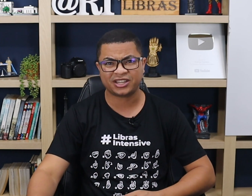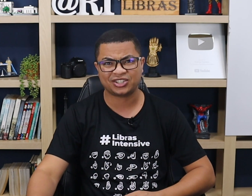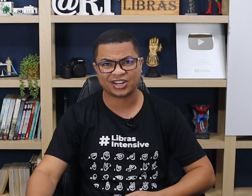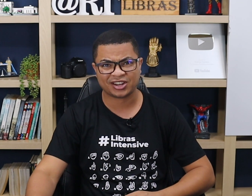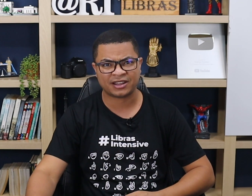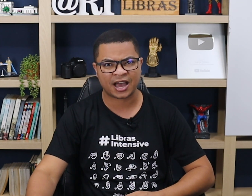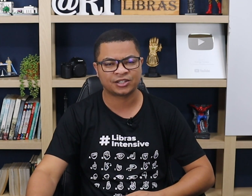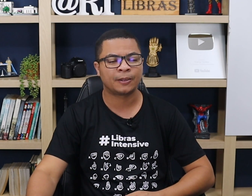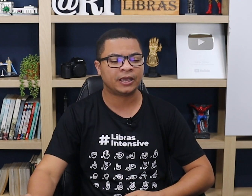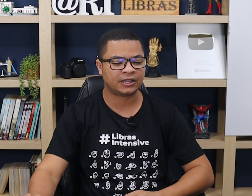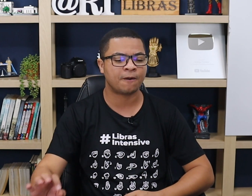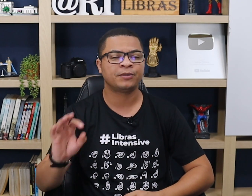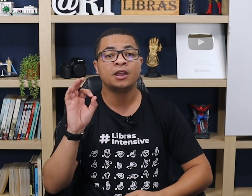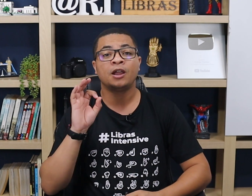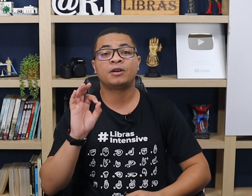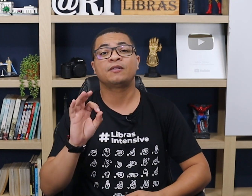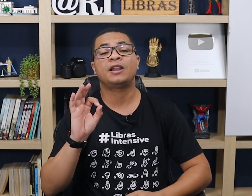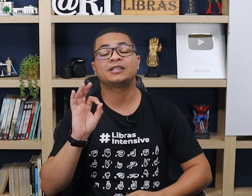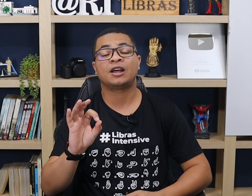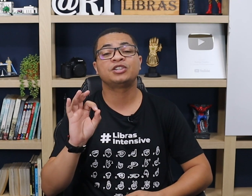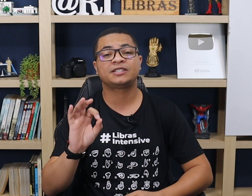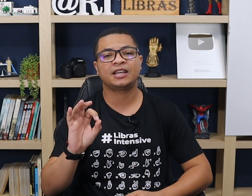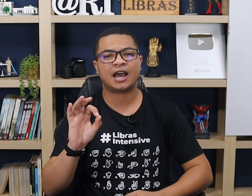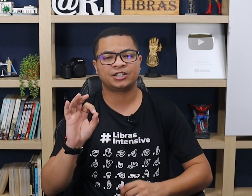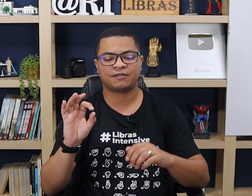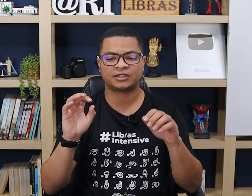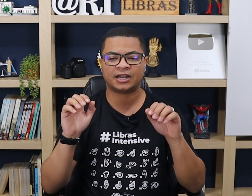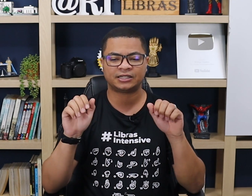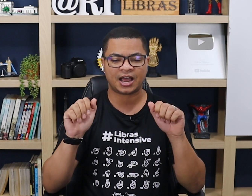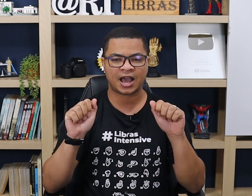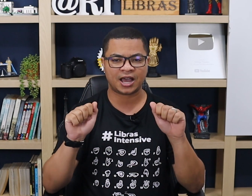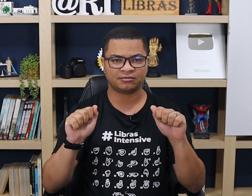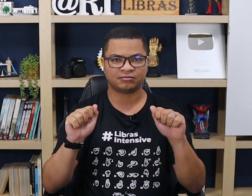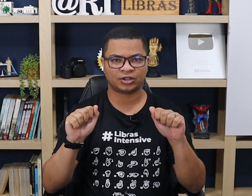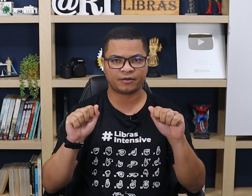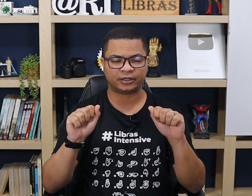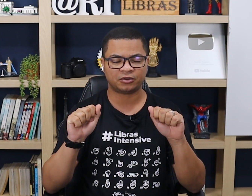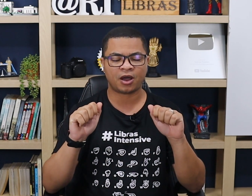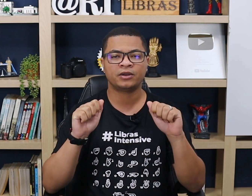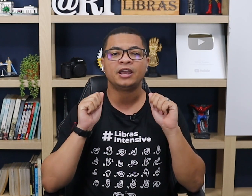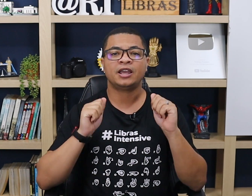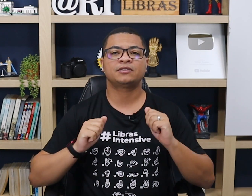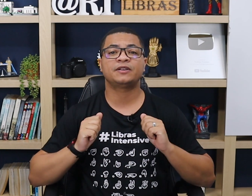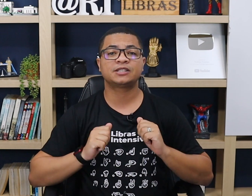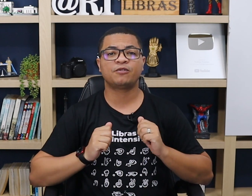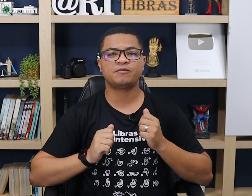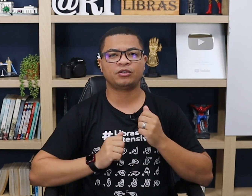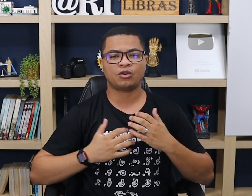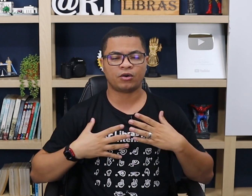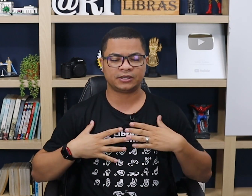de muita gente não é verdade então mas vamos lá sinal de ansiedade você vai usar a letra a do alfabeto manual precisa fazer esse movimento aqui ó